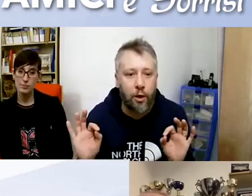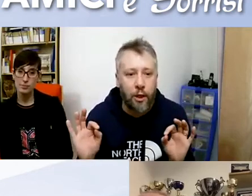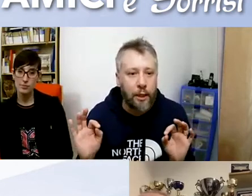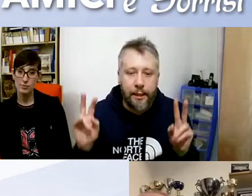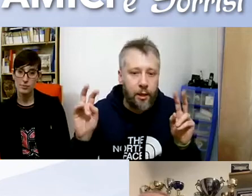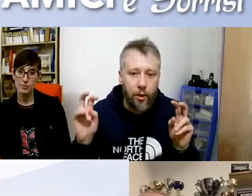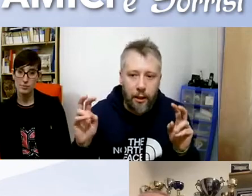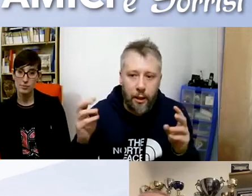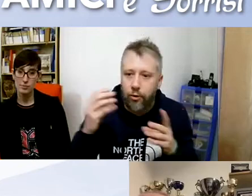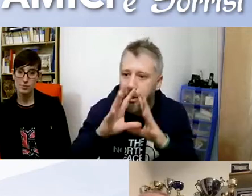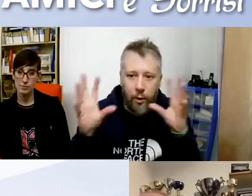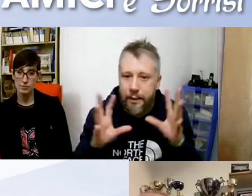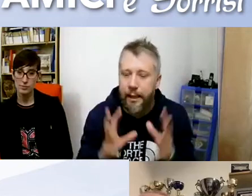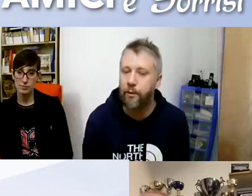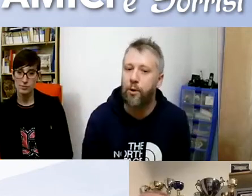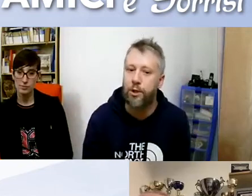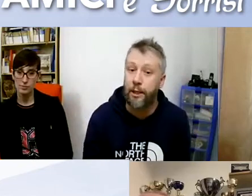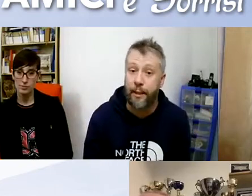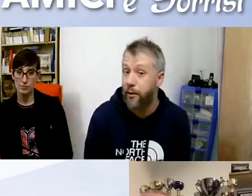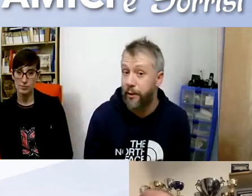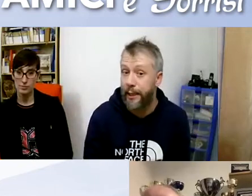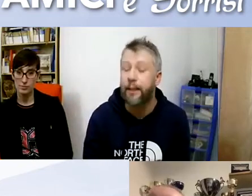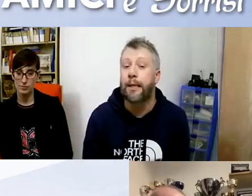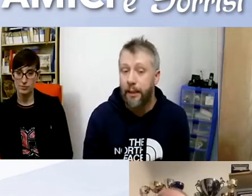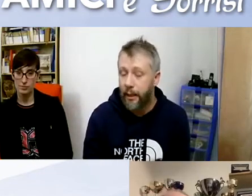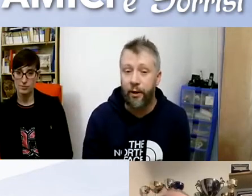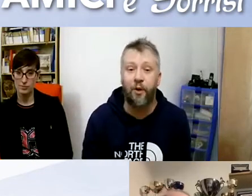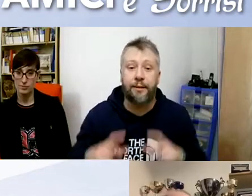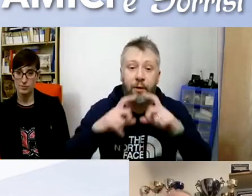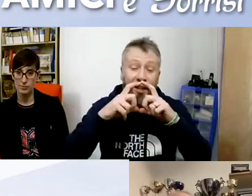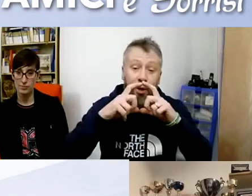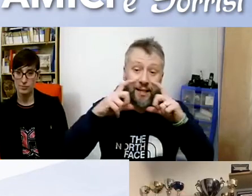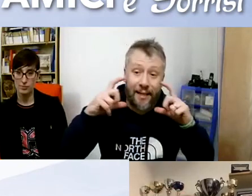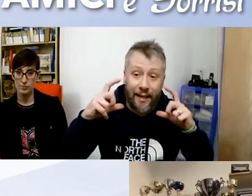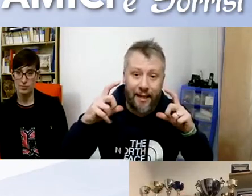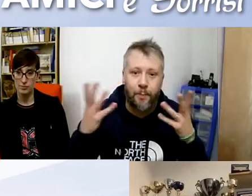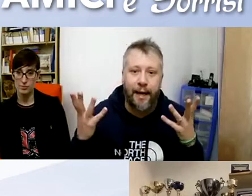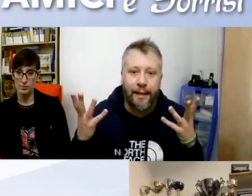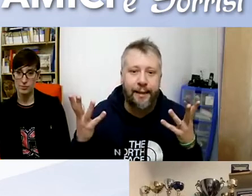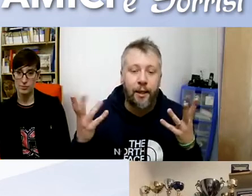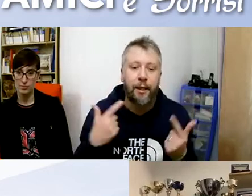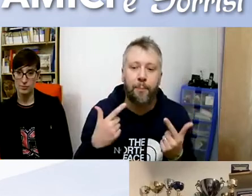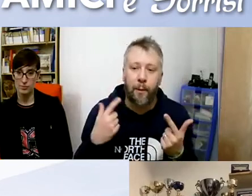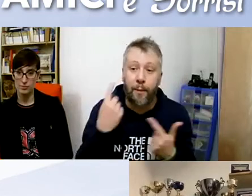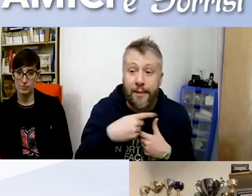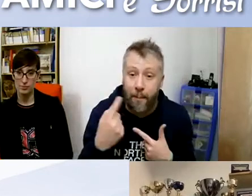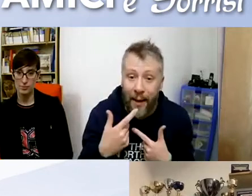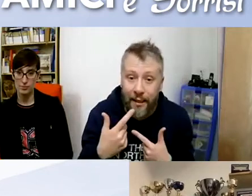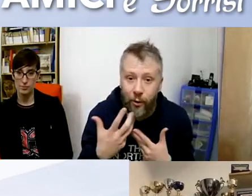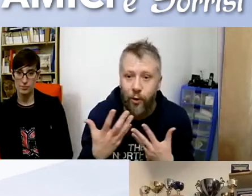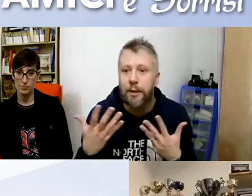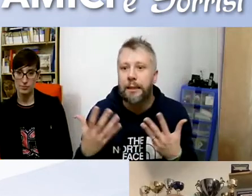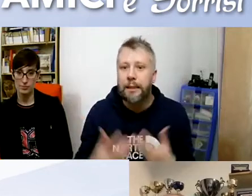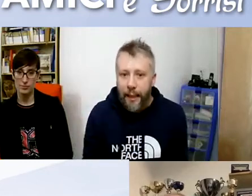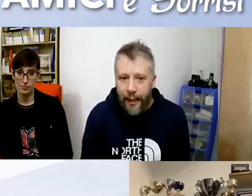specifico rischio di contestualizzare una cosa che magari non è. E infatti hanno fatto le mascherine trasparenti, il problema è che si